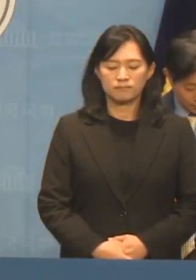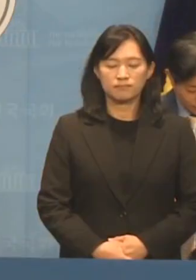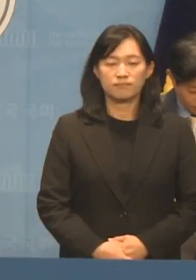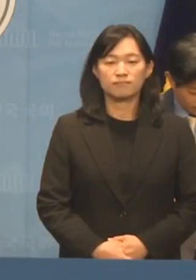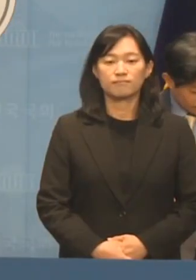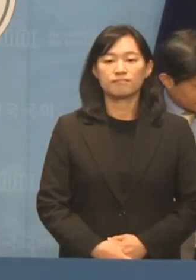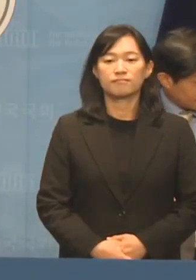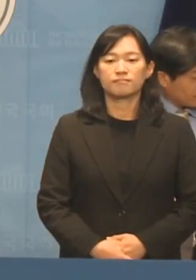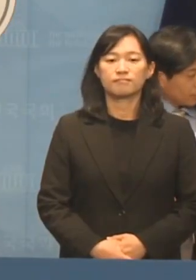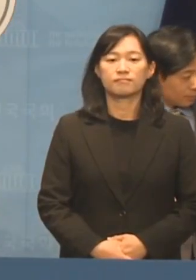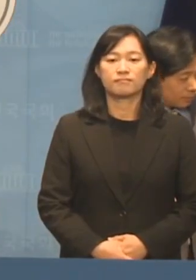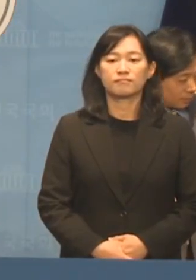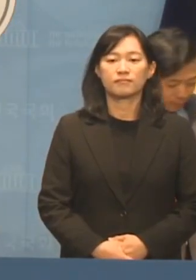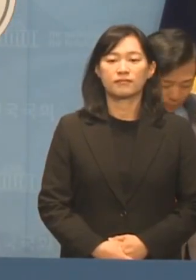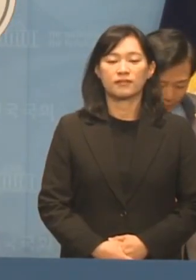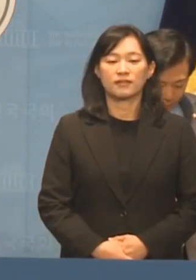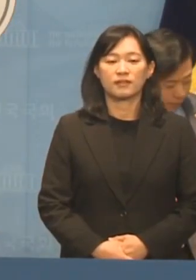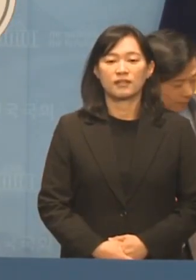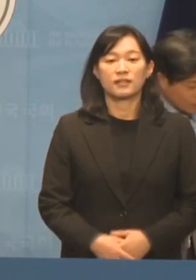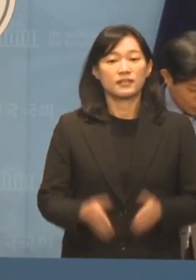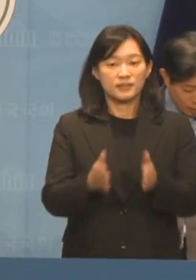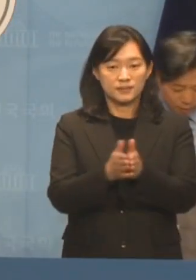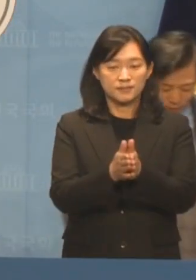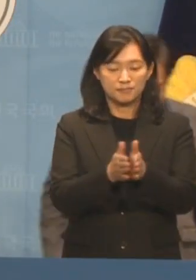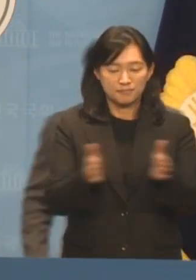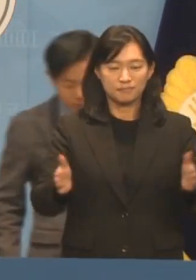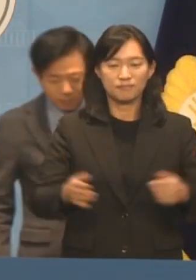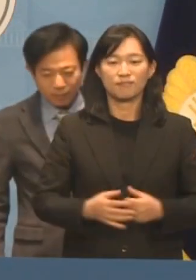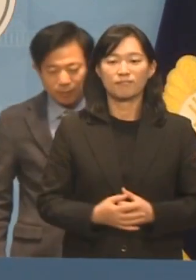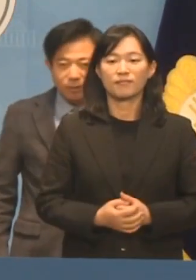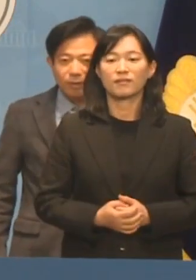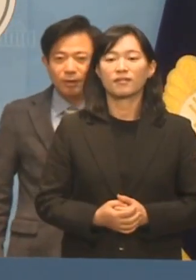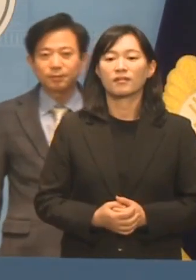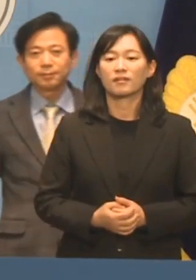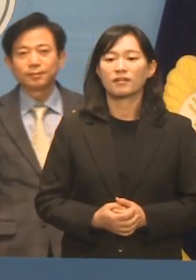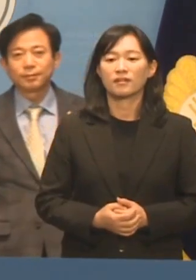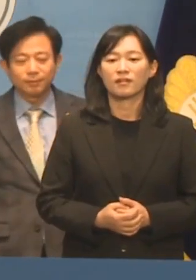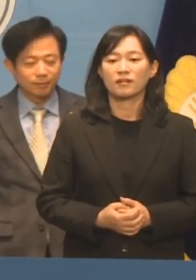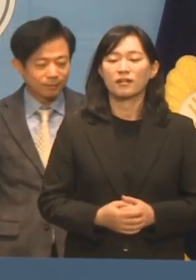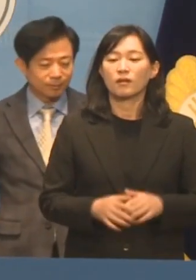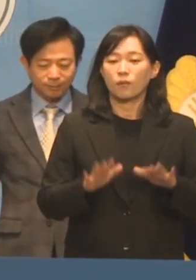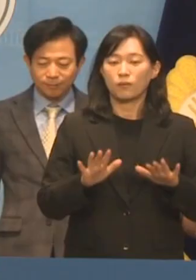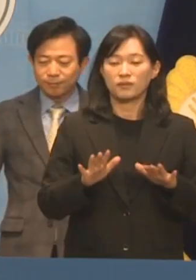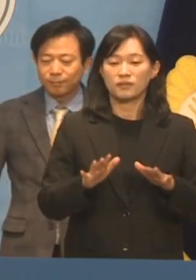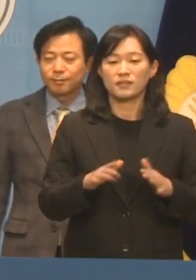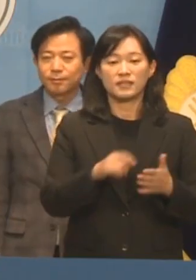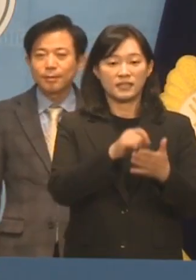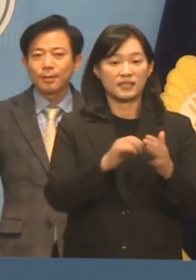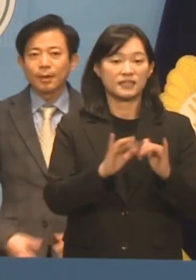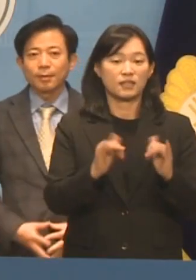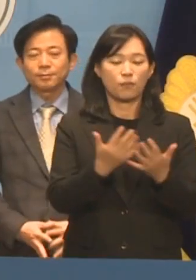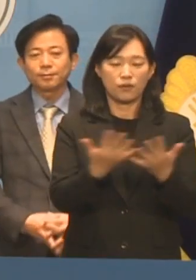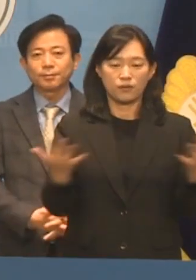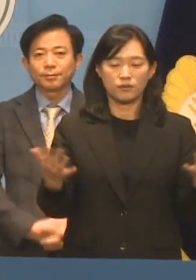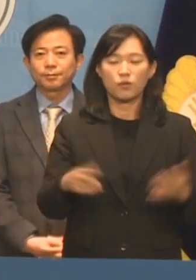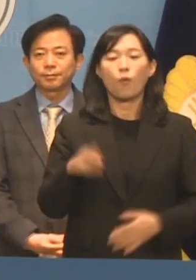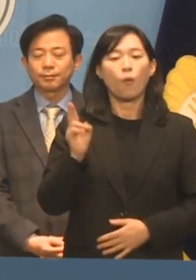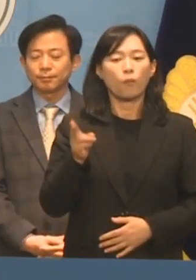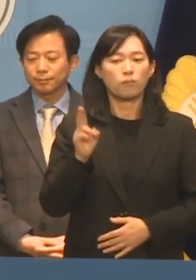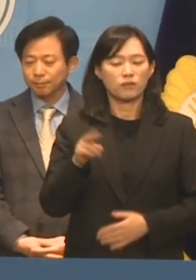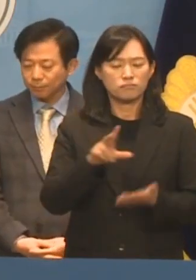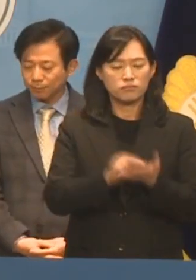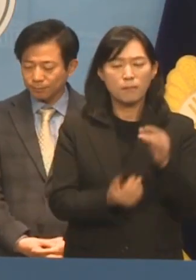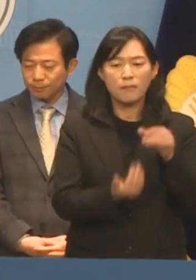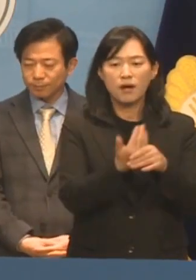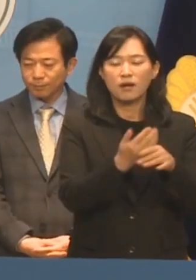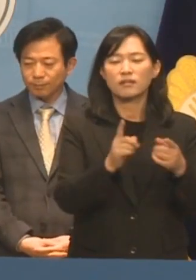네, 기자회견 시작하겠습니다. 마트노조 위원장 강훈철입니다. 오늘 기자회견은 홈플러스 사태 해결을